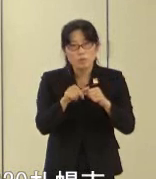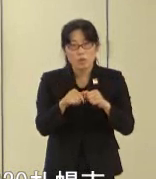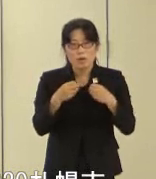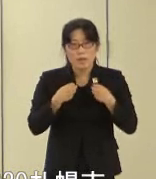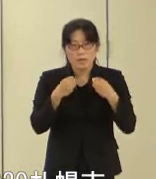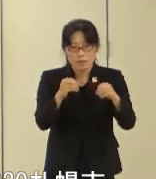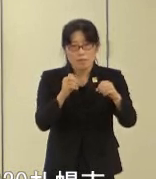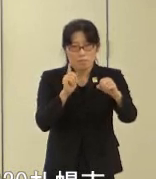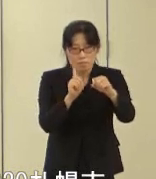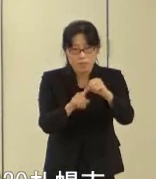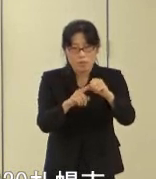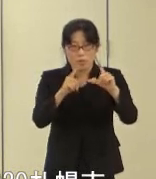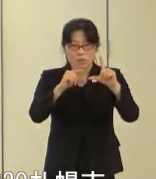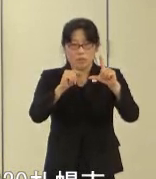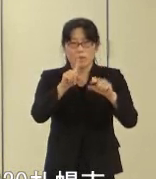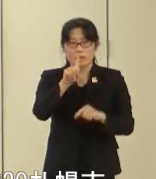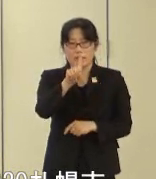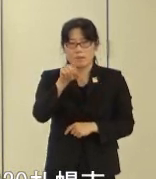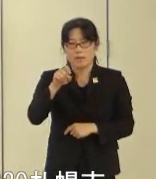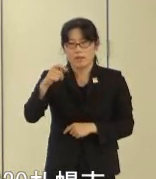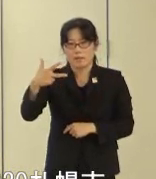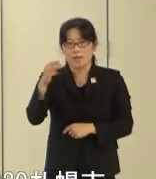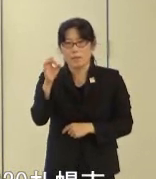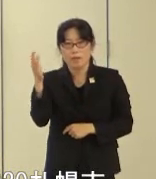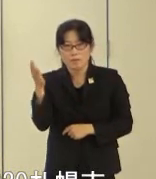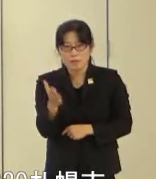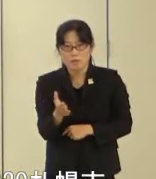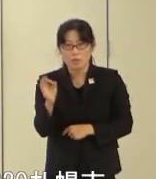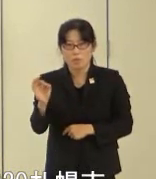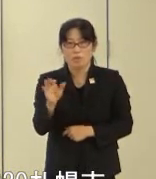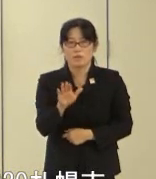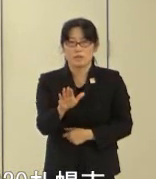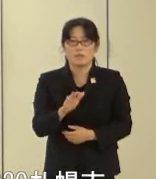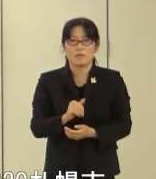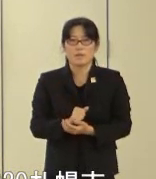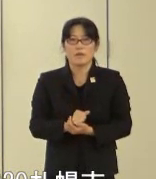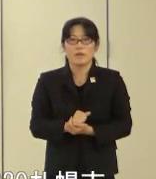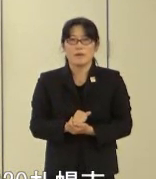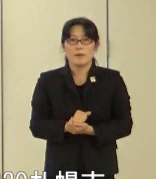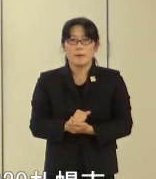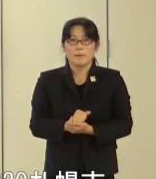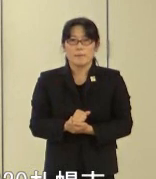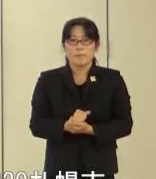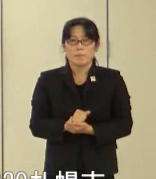は 1.7% という状況でございます。